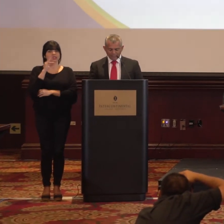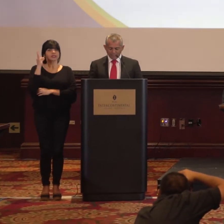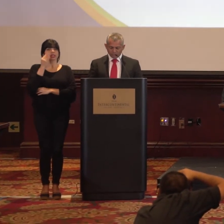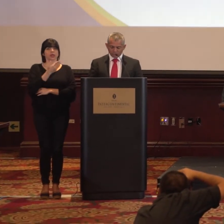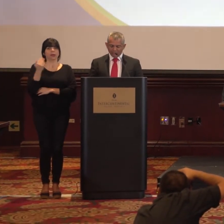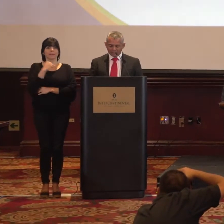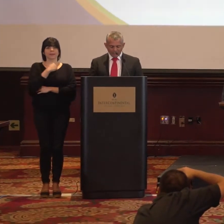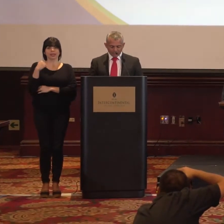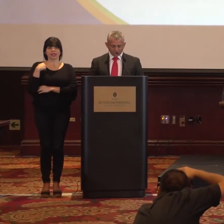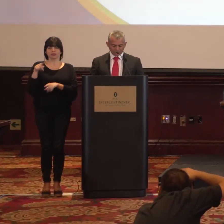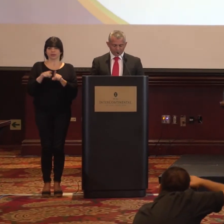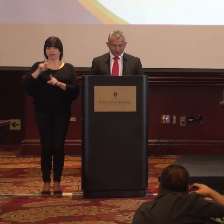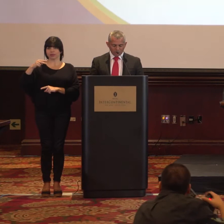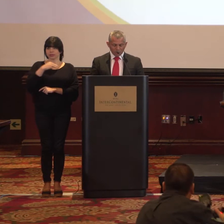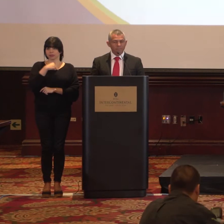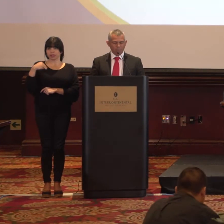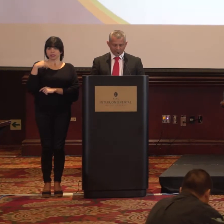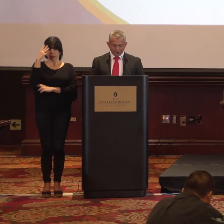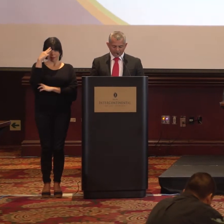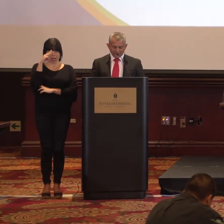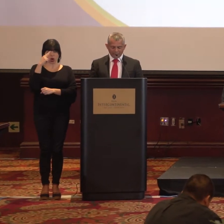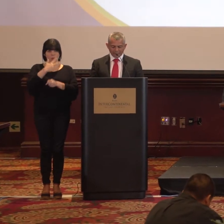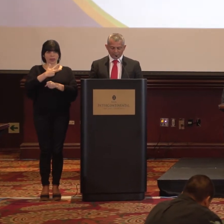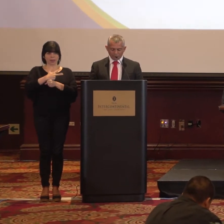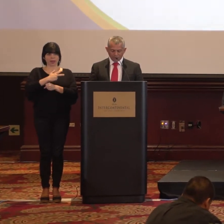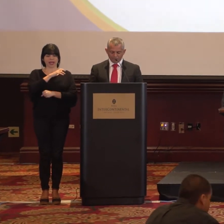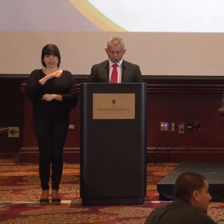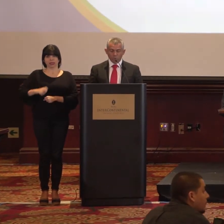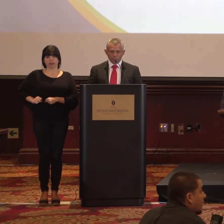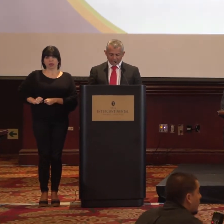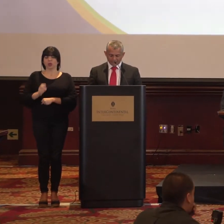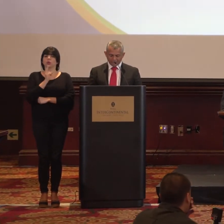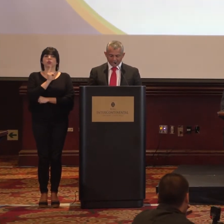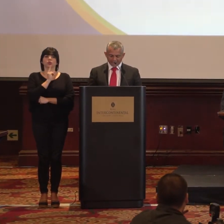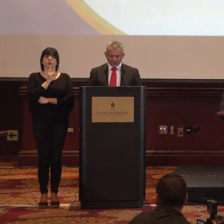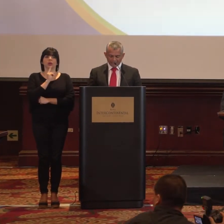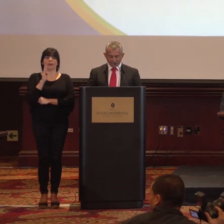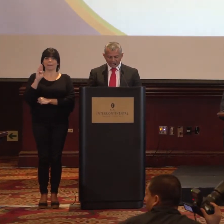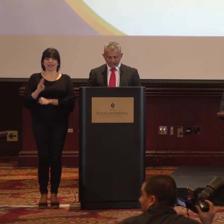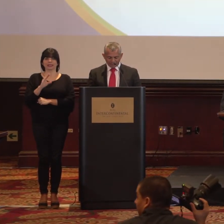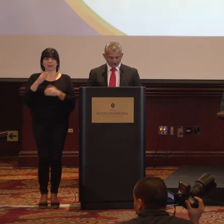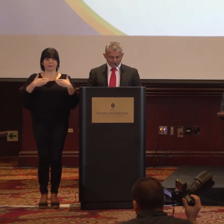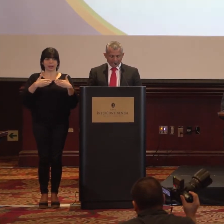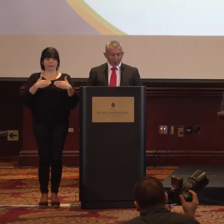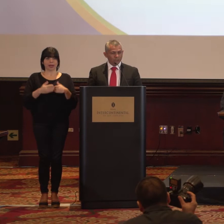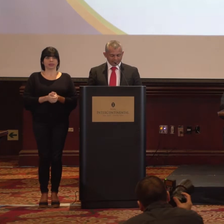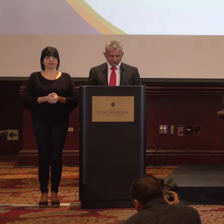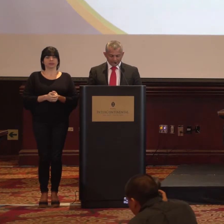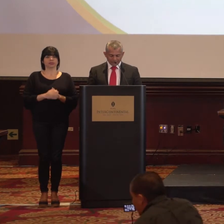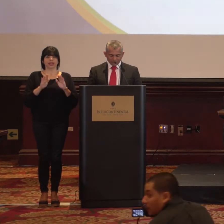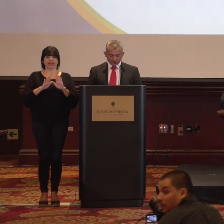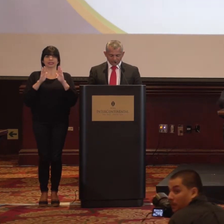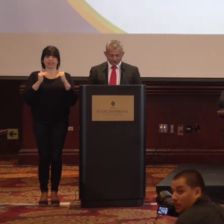señores ministros y viceministros de México Guatemala El Salvador Honduras Belice y Panamá a los